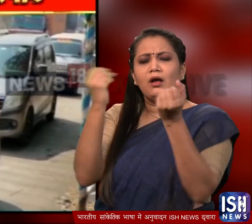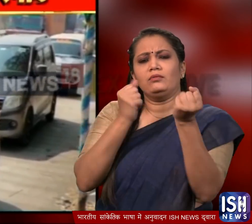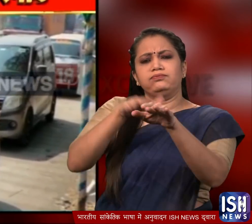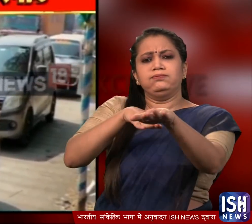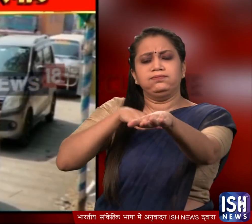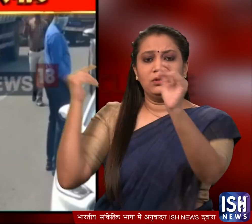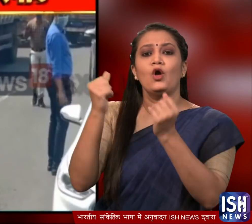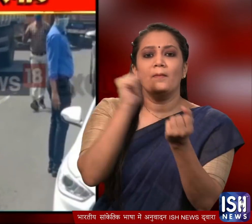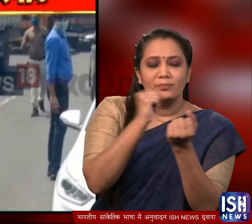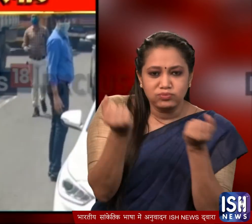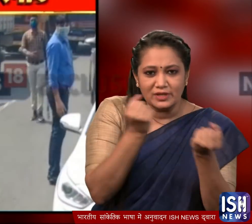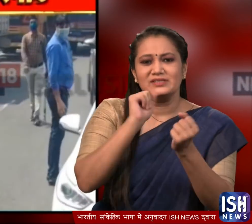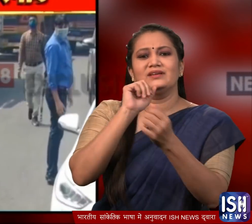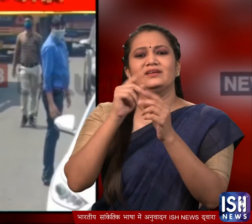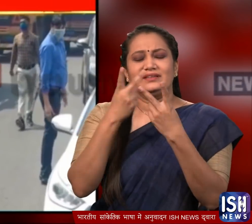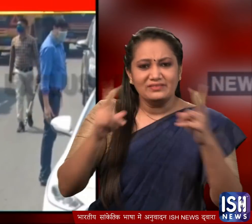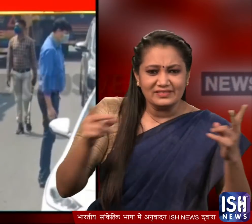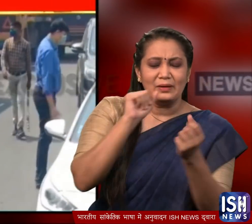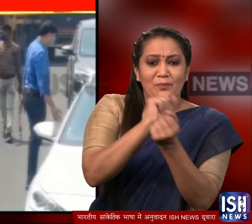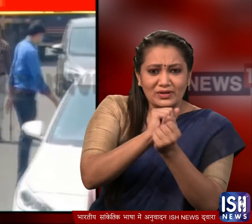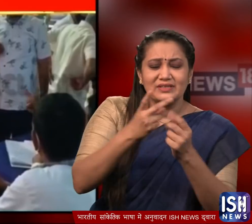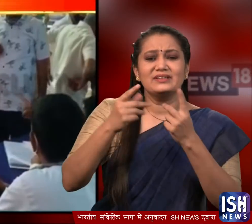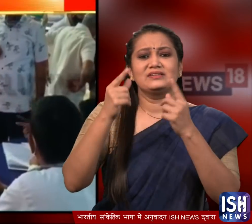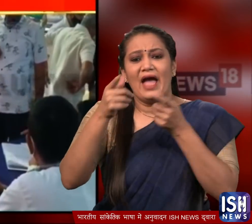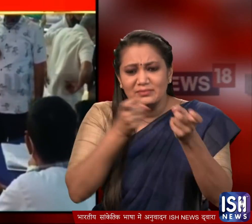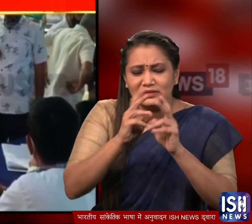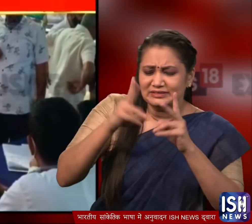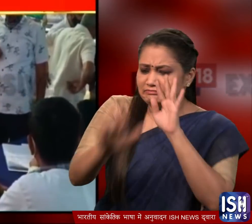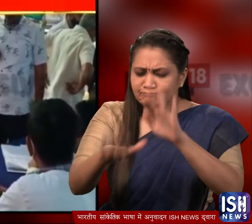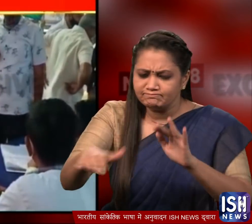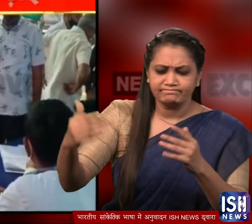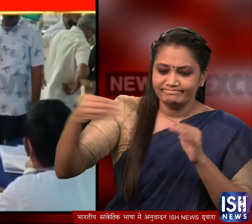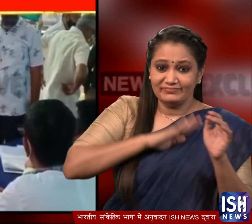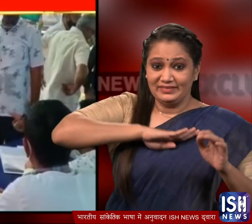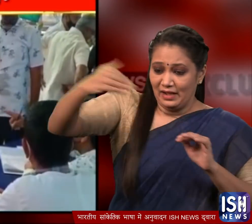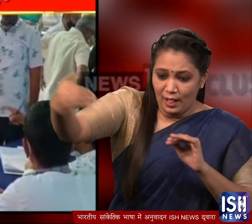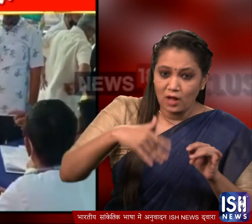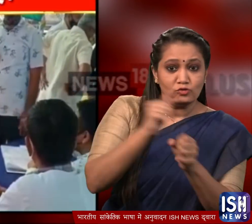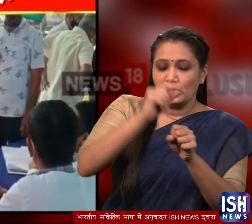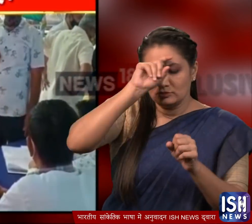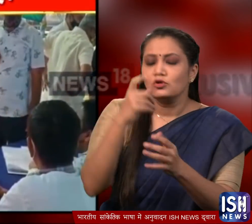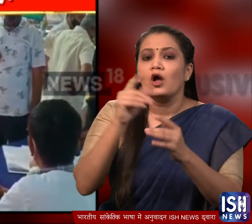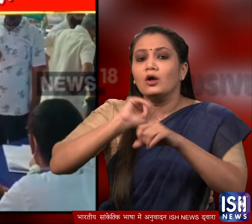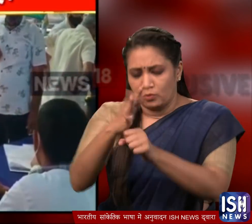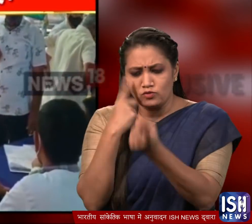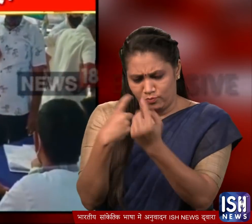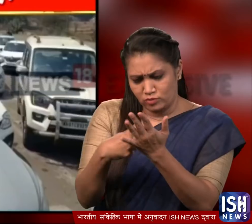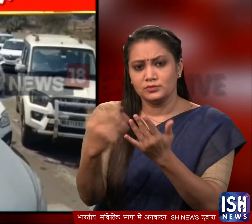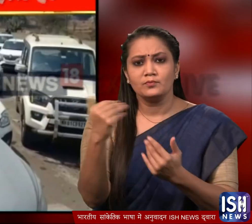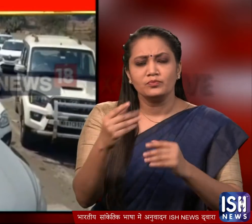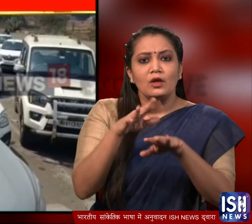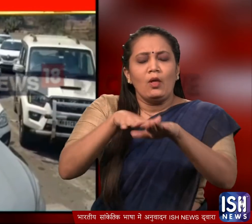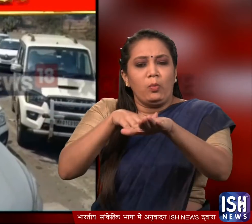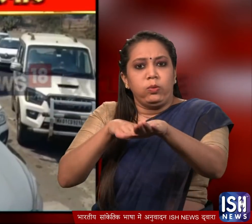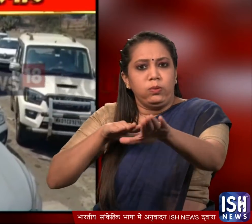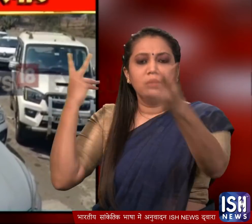की लंबी कतारें लग गईं। पुलिस और प्रशासन की टीमें सड़क के रास्ते गुजरात आने वाले लोगों को रोककर उनसे कोरोना जांच रिपोर्ट की मांग करती दिखी।